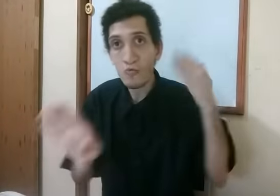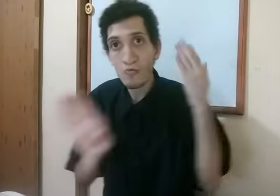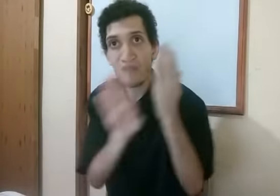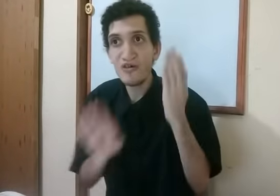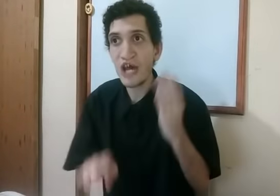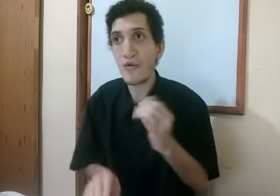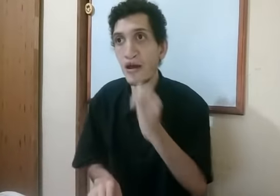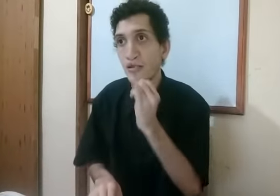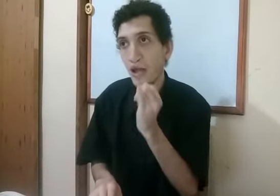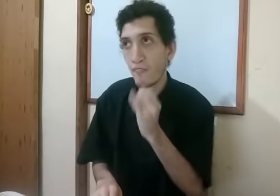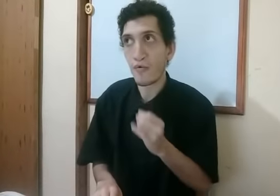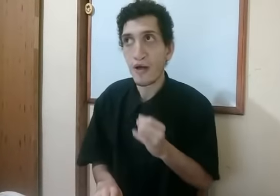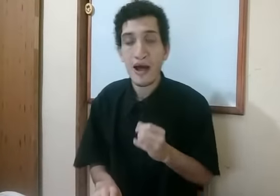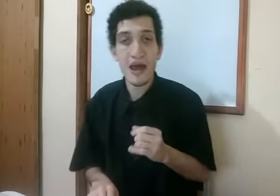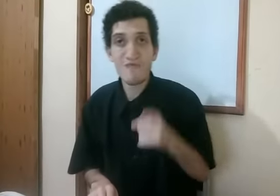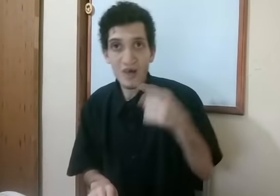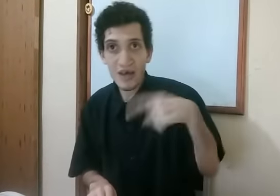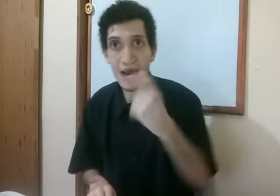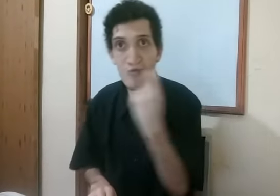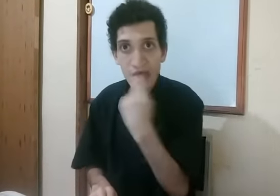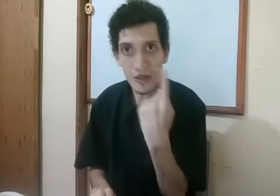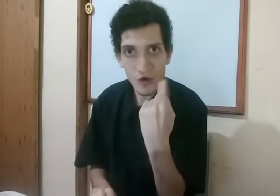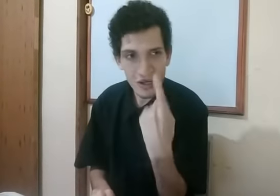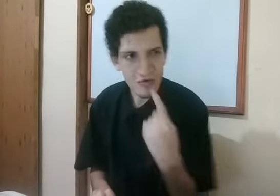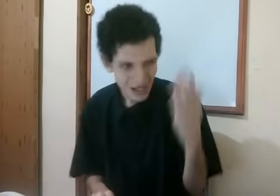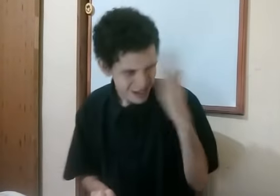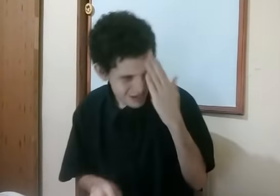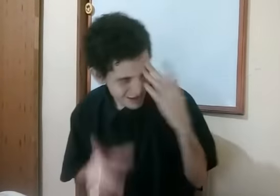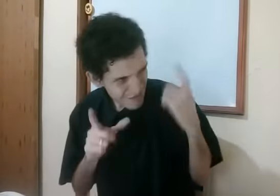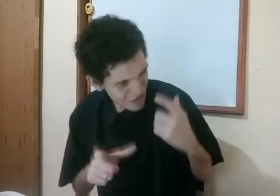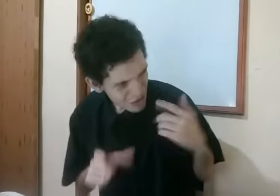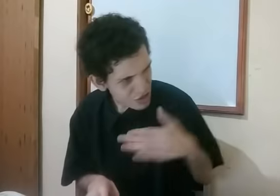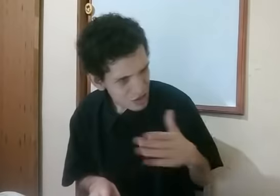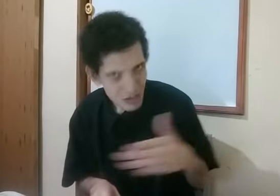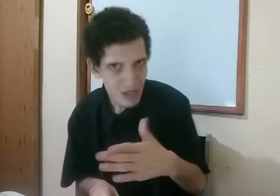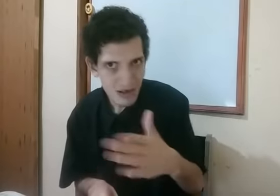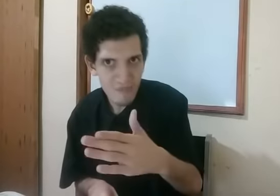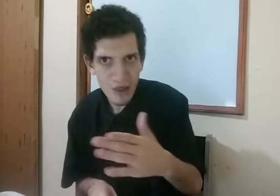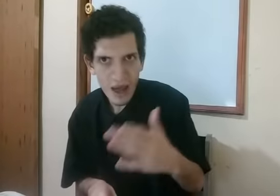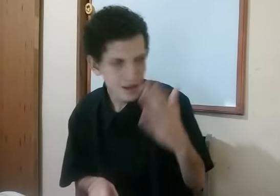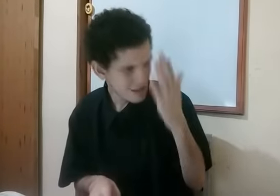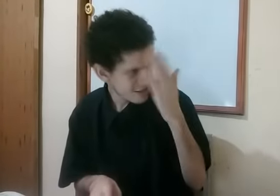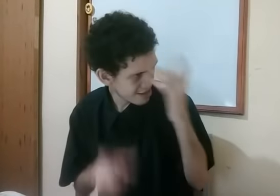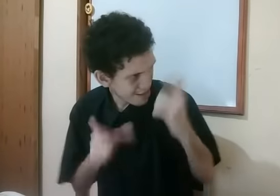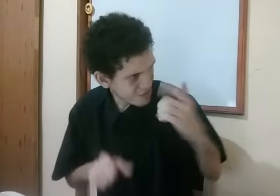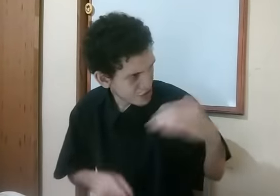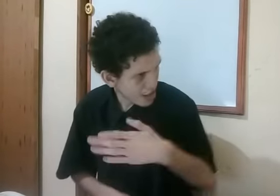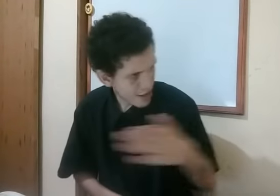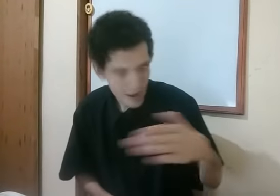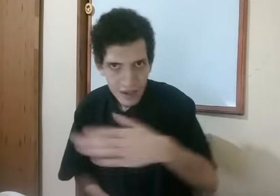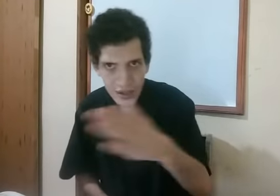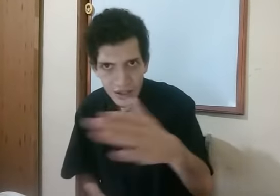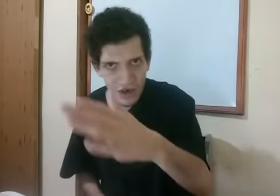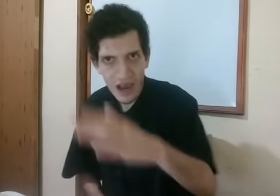encontrar um objeto. Exemplo, você vai sozinho, você sabe onde? Você sabe ir lá? Você sabe onde lá? E até